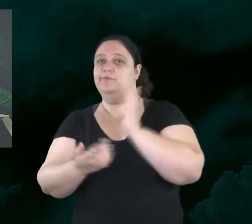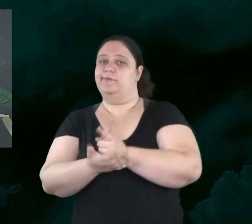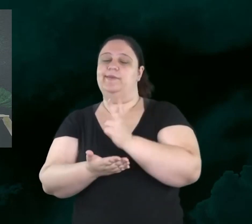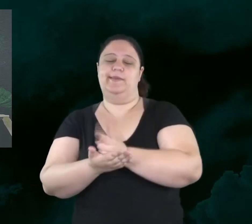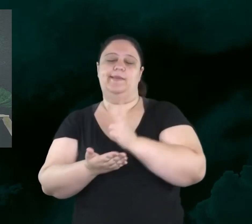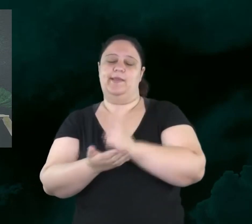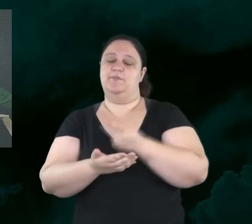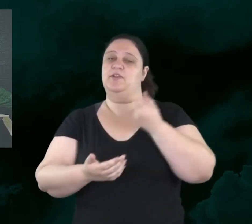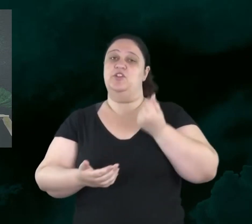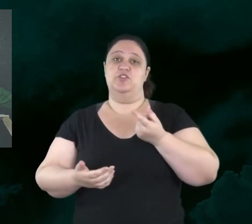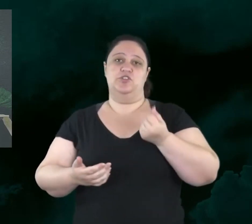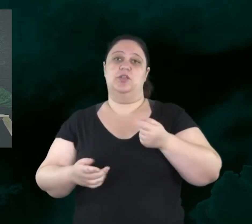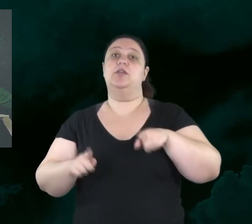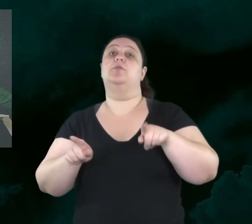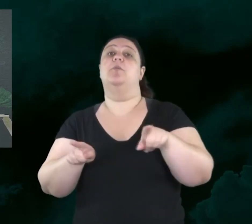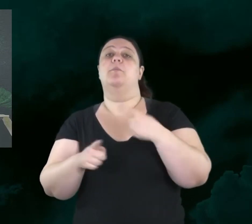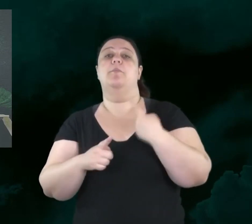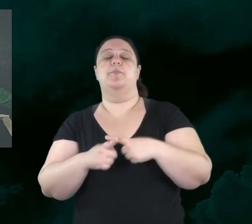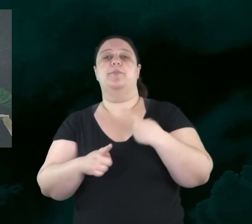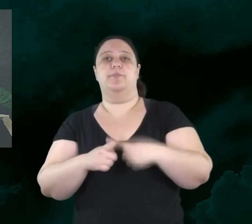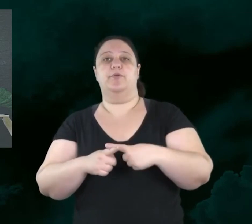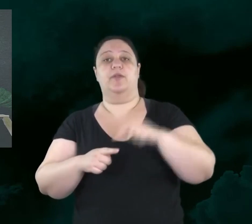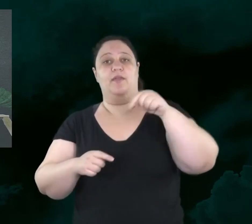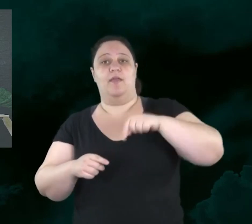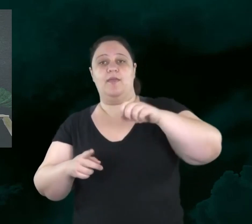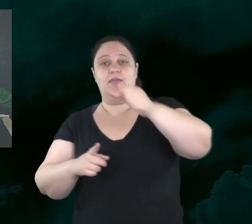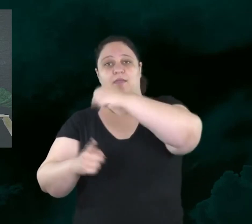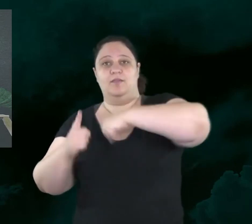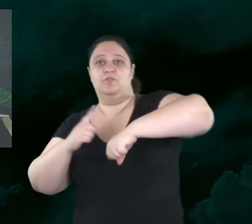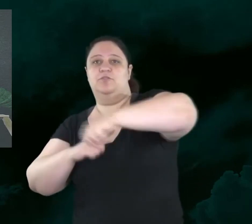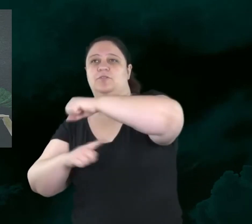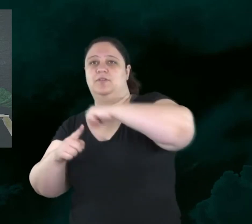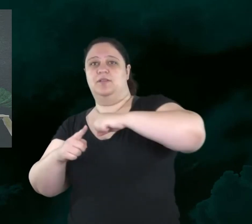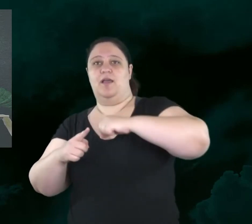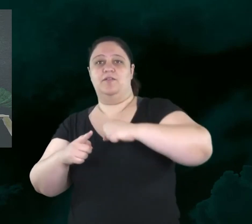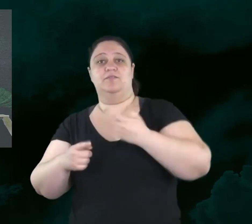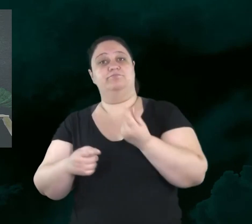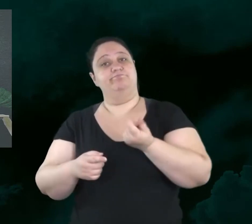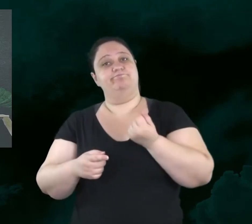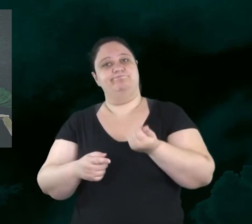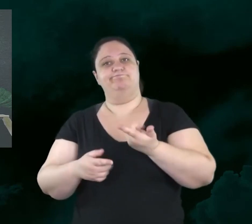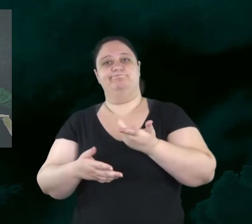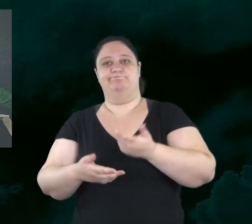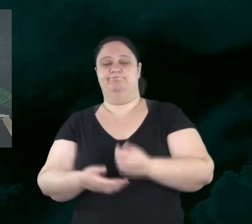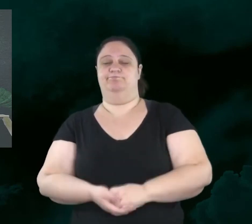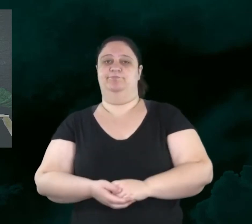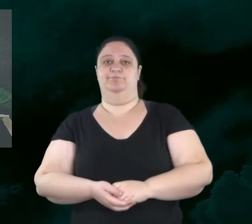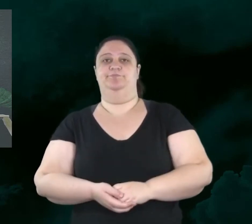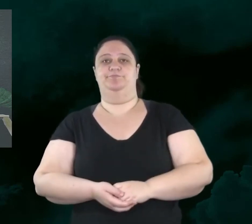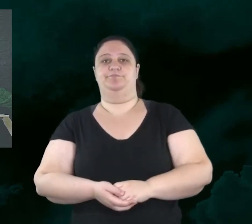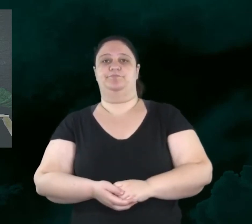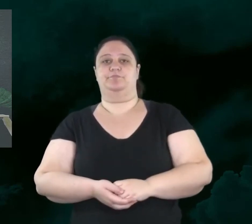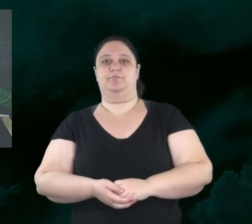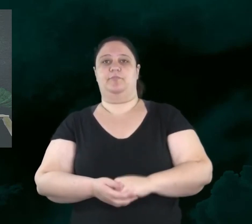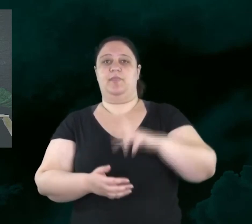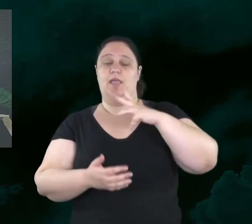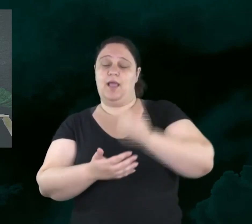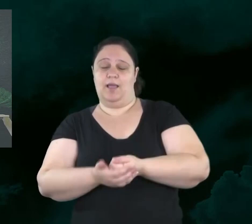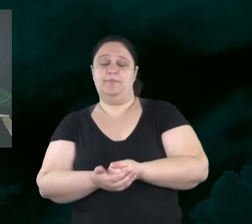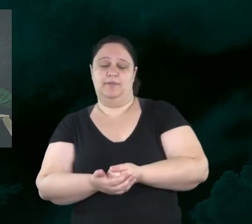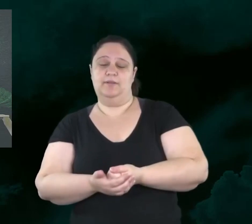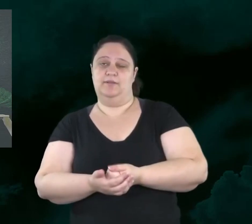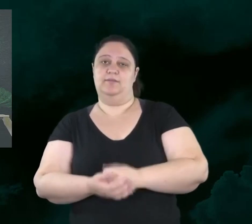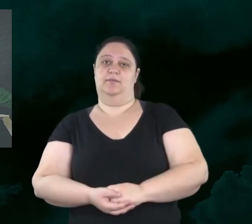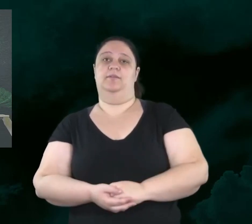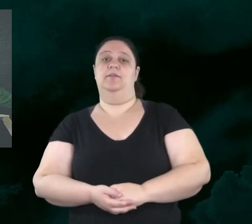sociedade capitalista, né, possa funcionar e trabalhar. Mas o